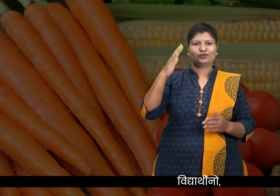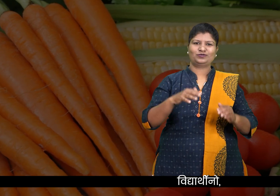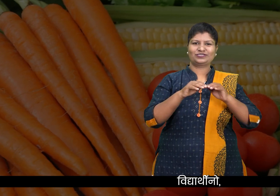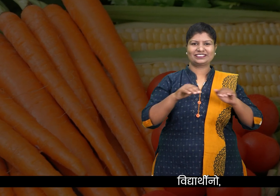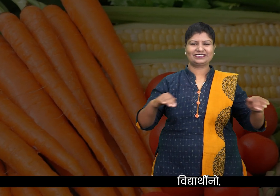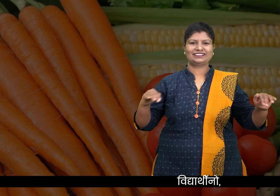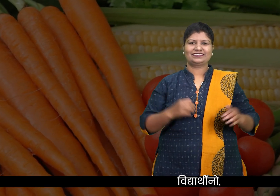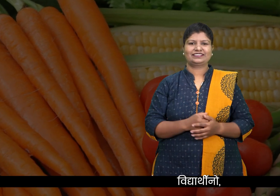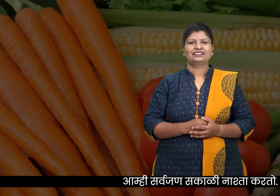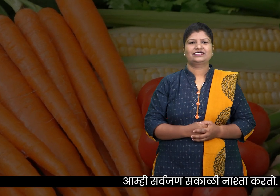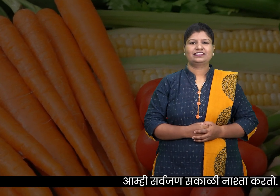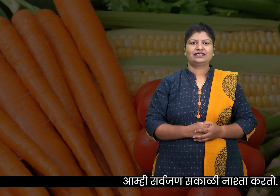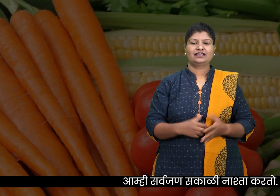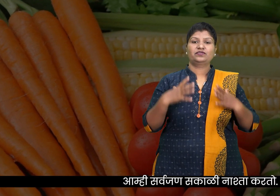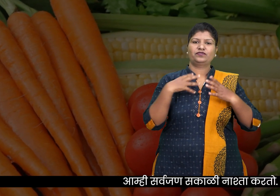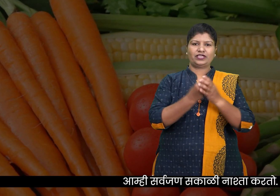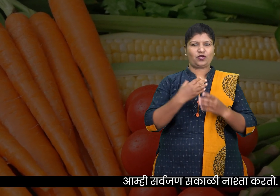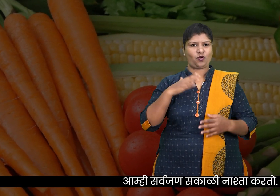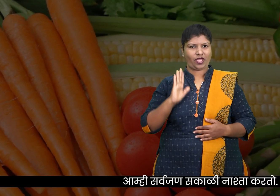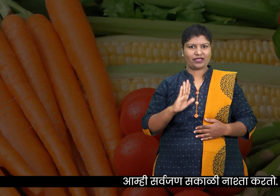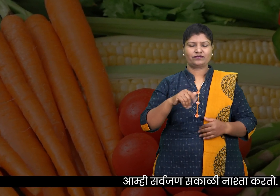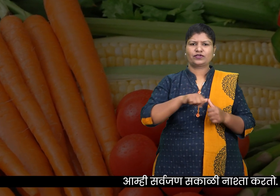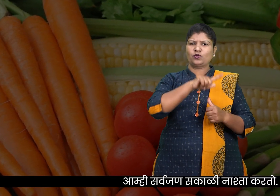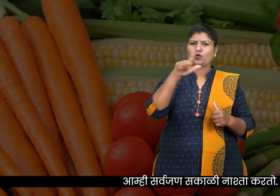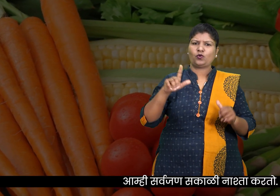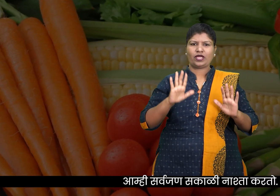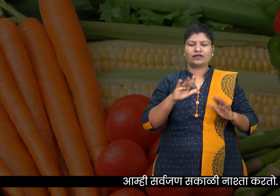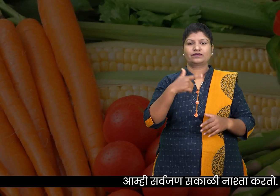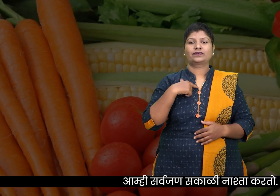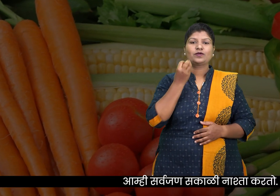विद्यार्थ्यांनो, आम्ही सर्वजण सकाळी नाश्ता करतो.